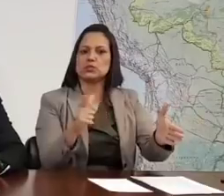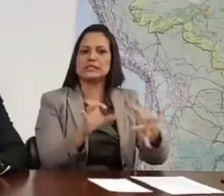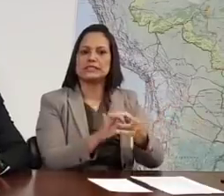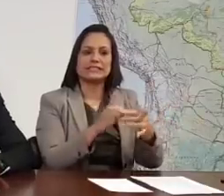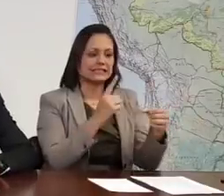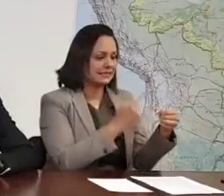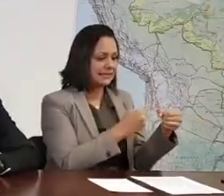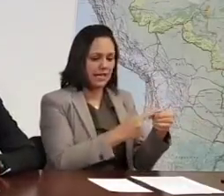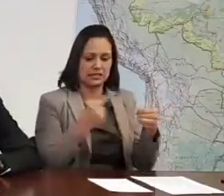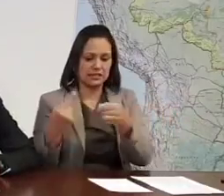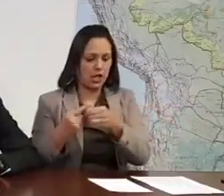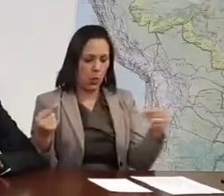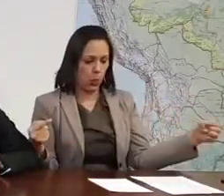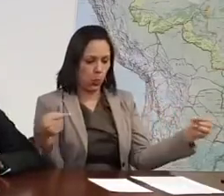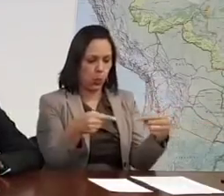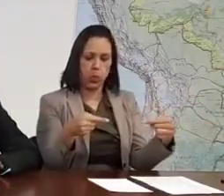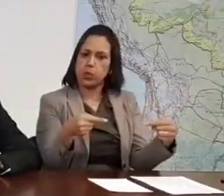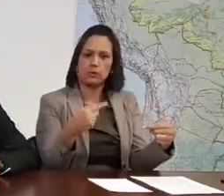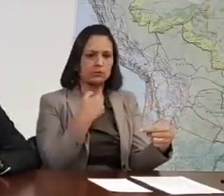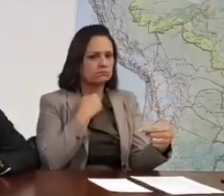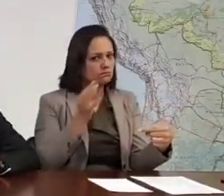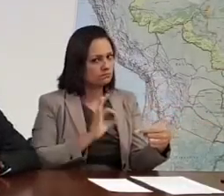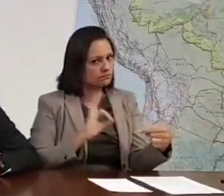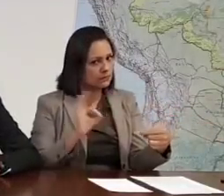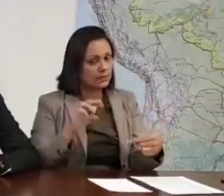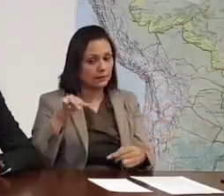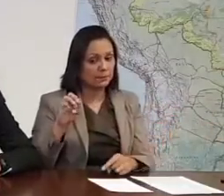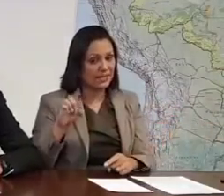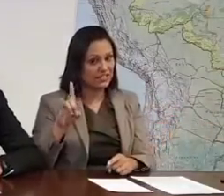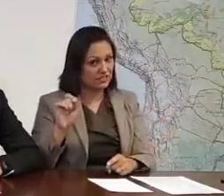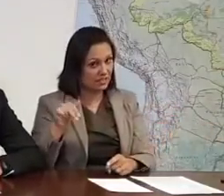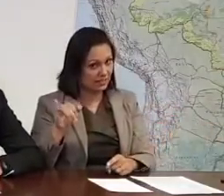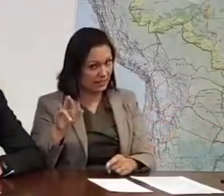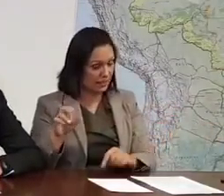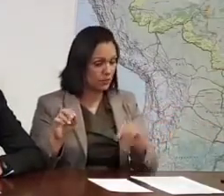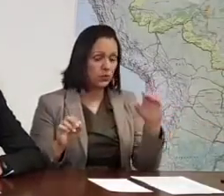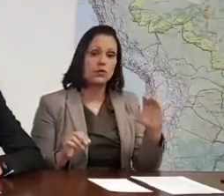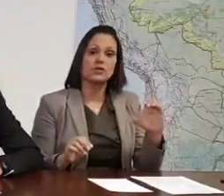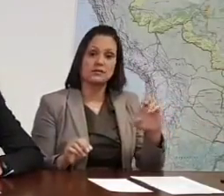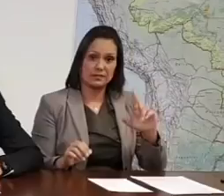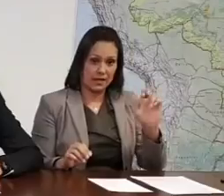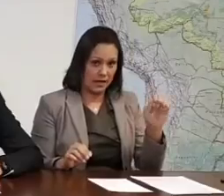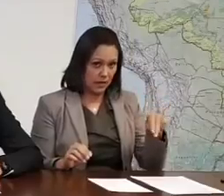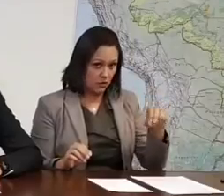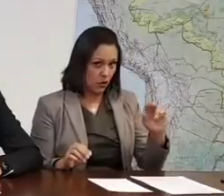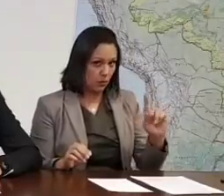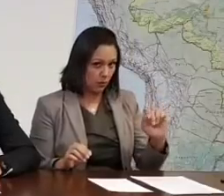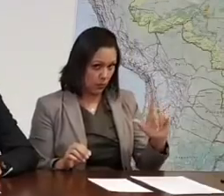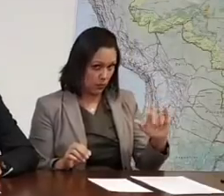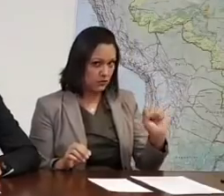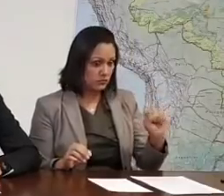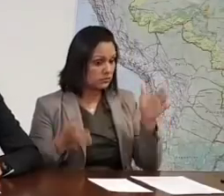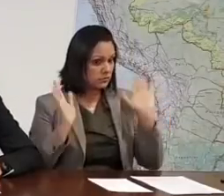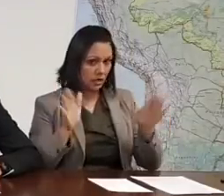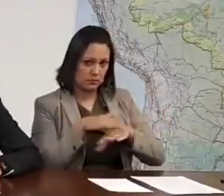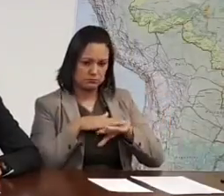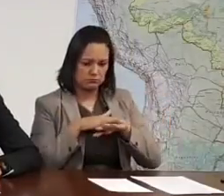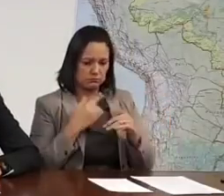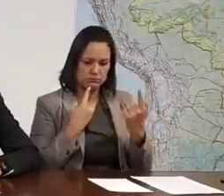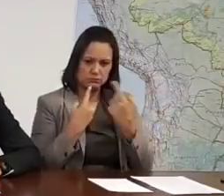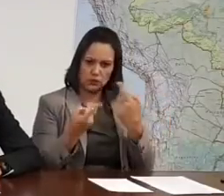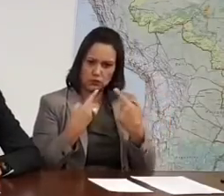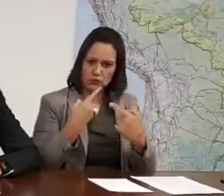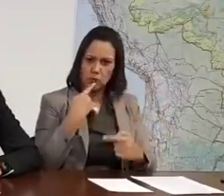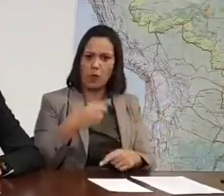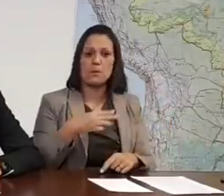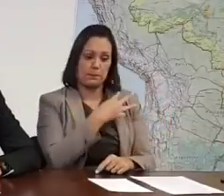duas cidades ali da região, Mejaneira e Serranópolis. Então, da nossa parte, já conversamos com o ministro